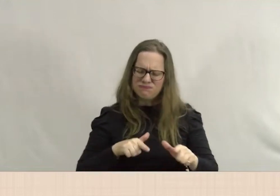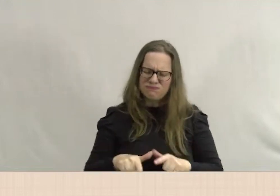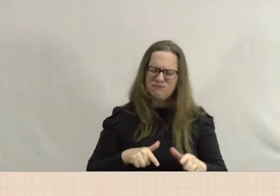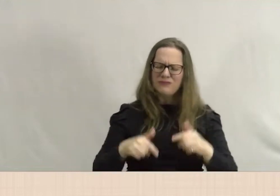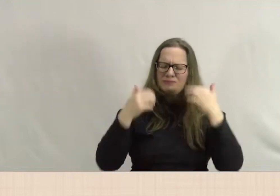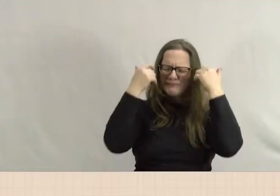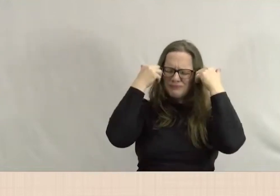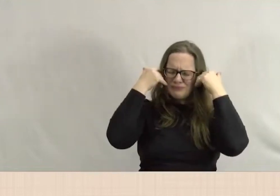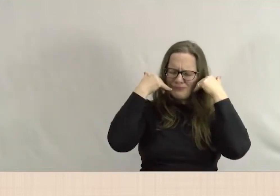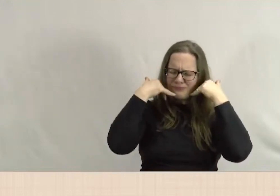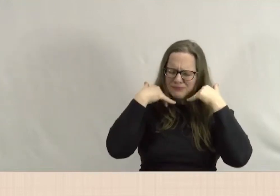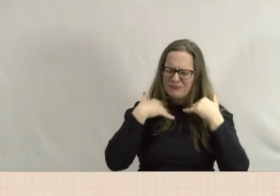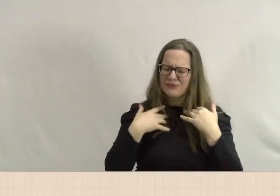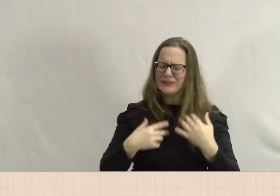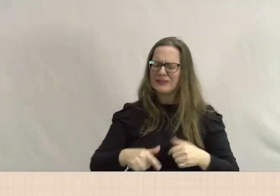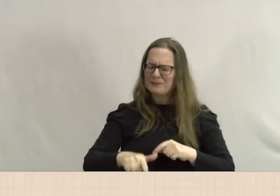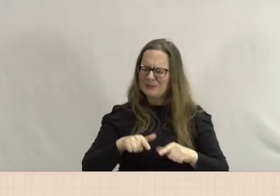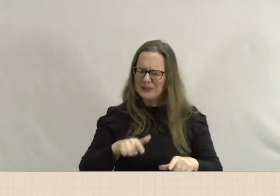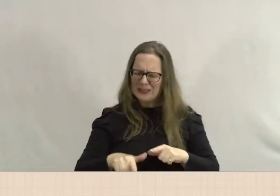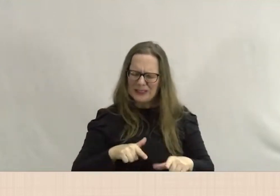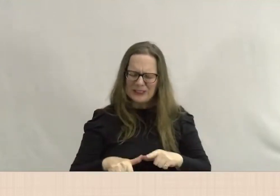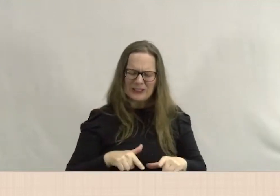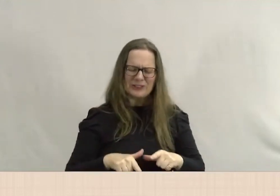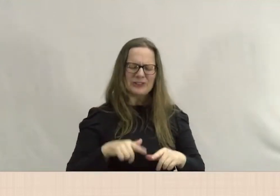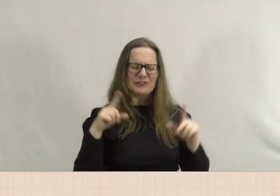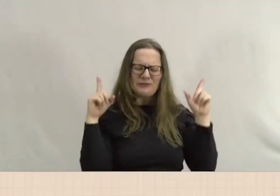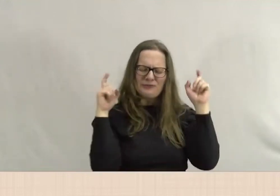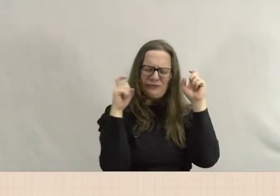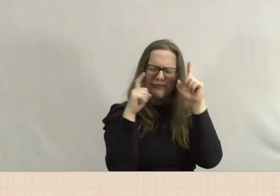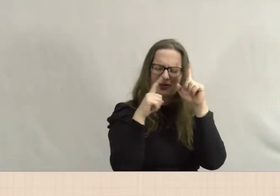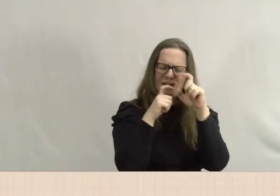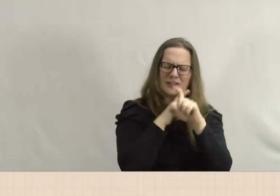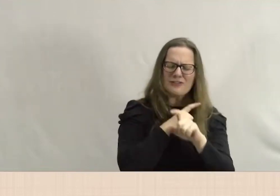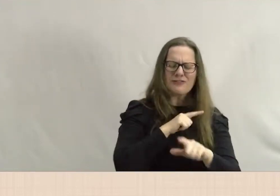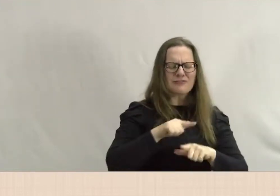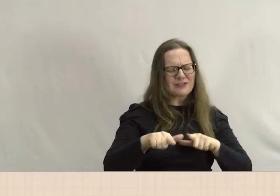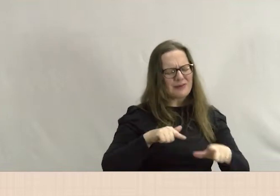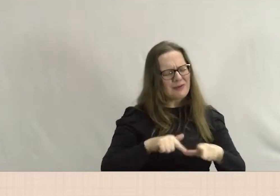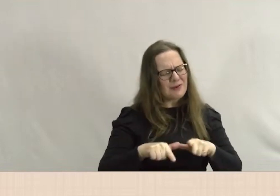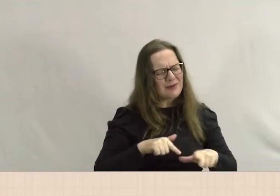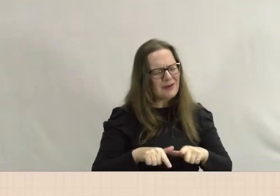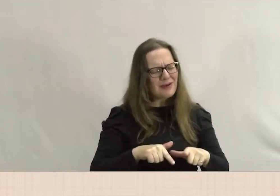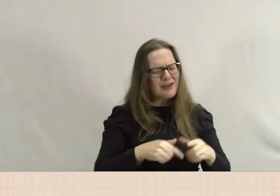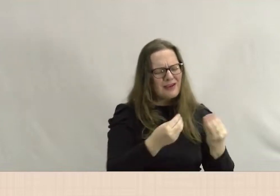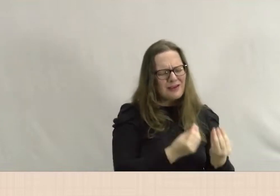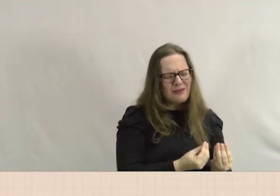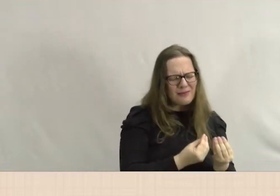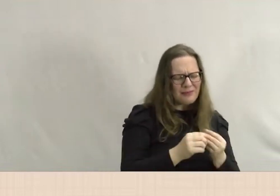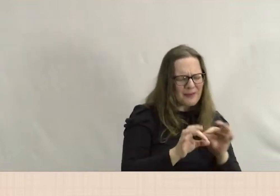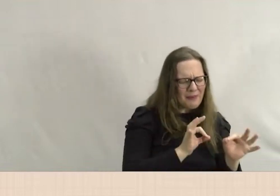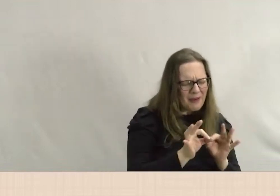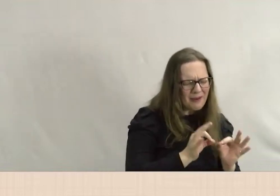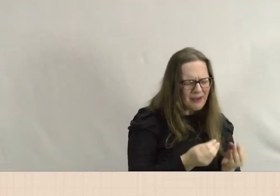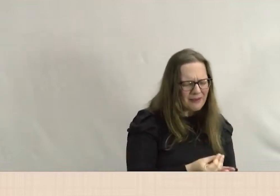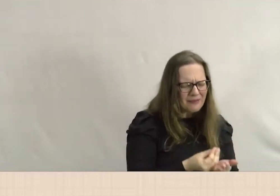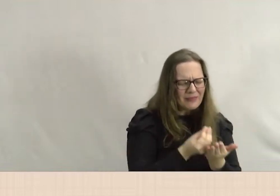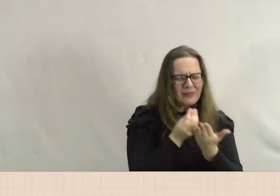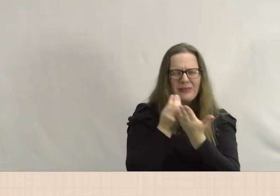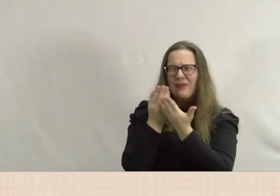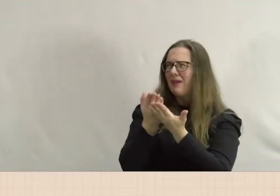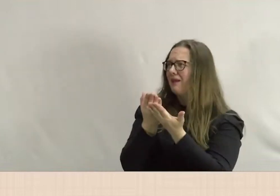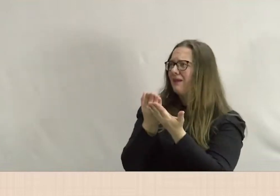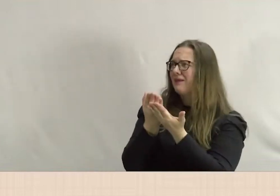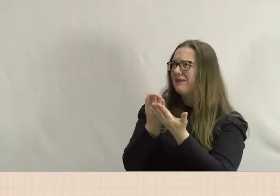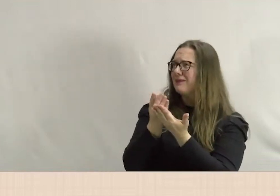de cada dia, os produtos da terra, e eu trago esses produtos da terra para Deus, e Deus não se agradou disso. E Deus